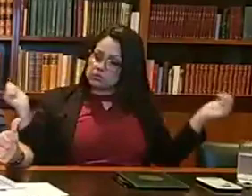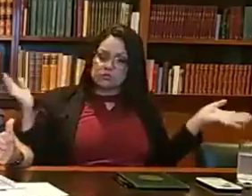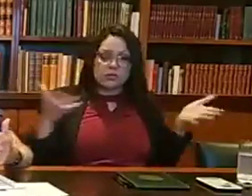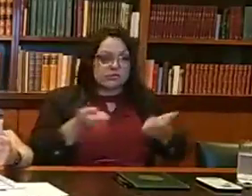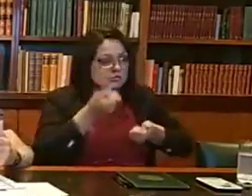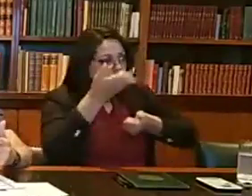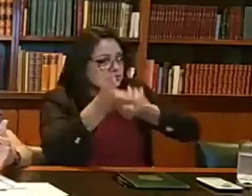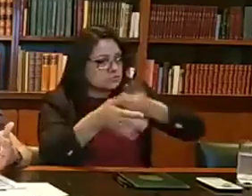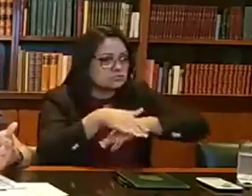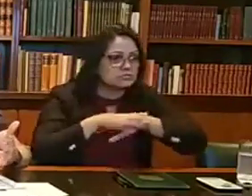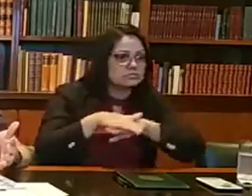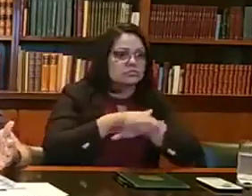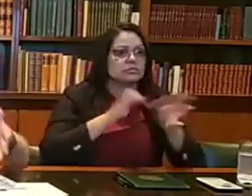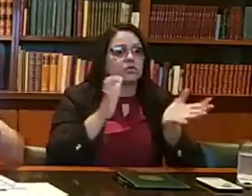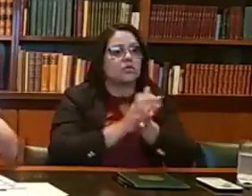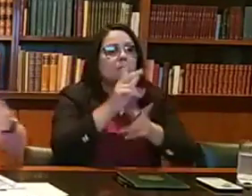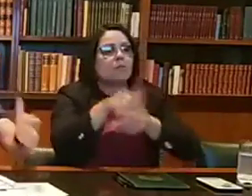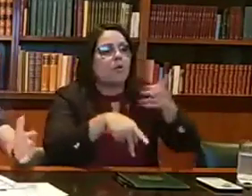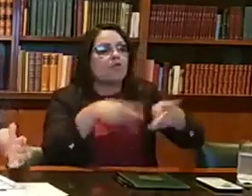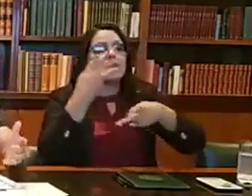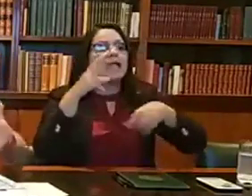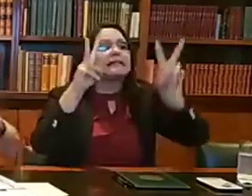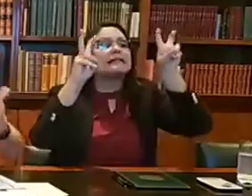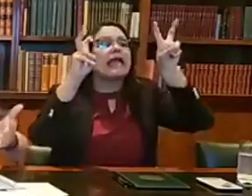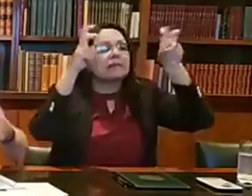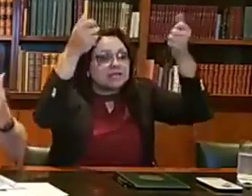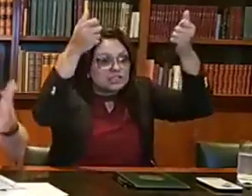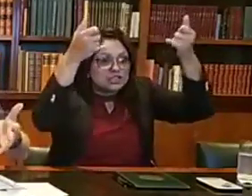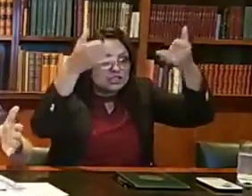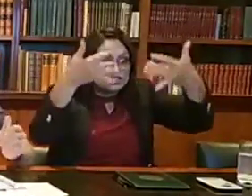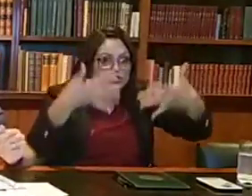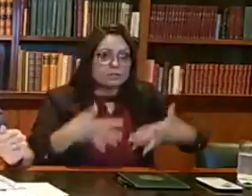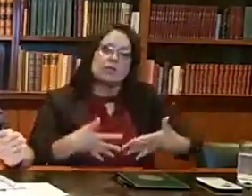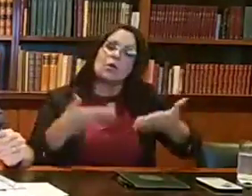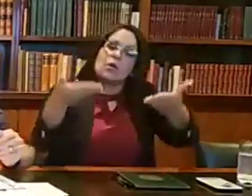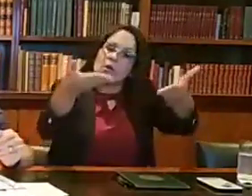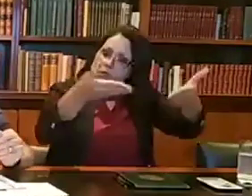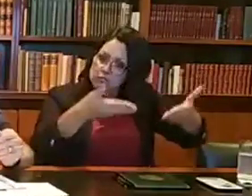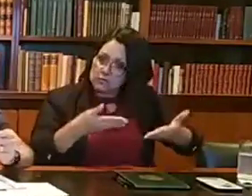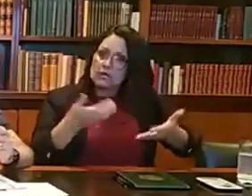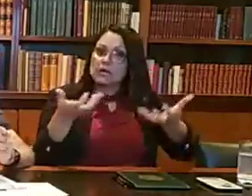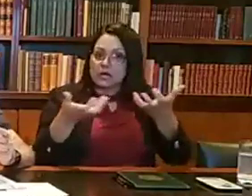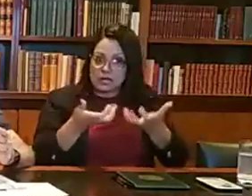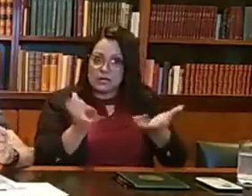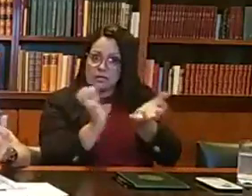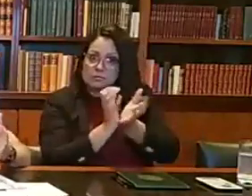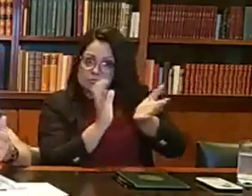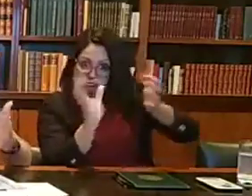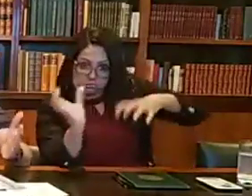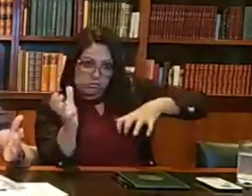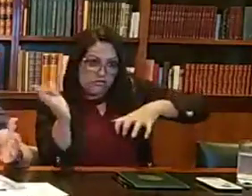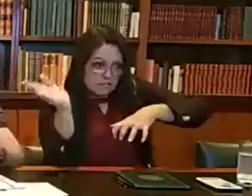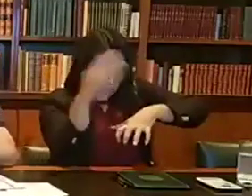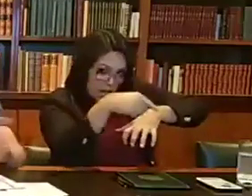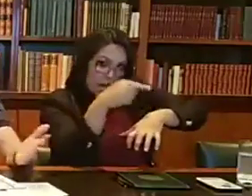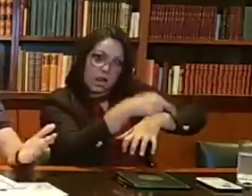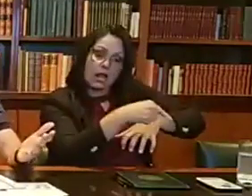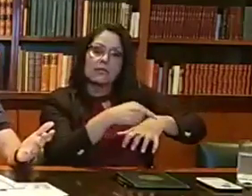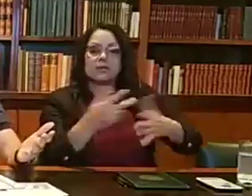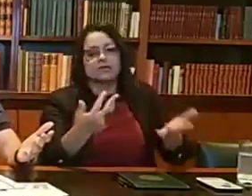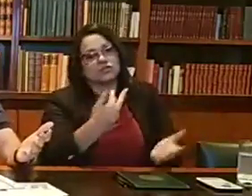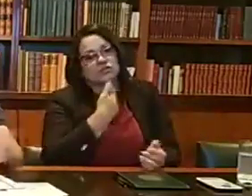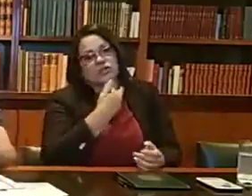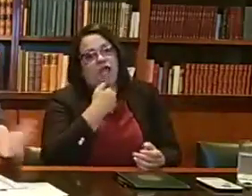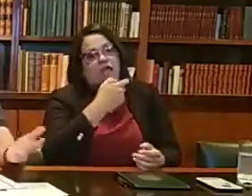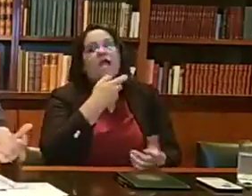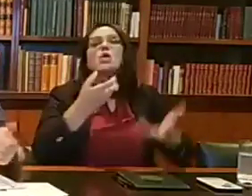e para todo mundo o que nós estamos fazendo tocante a isso. Então, convido os parlamentares, né, as autoridades locais, mas, por favor, não posso